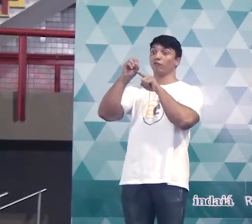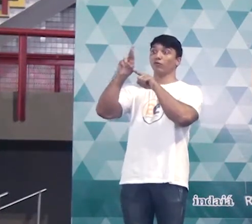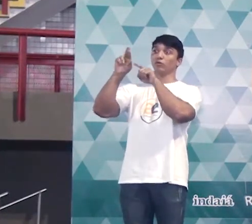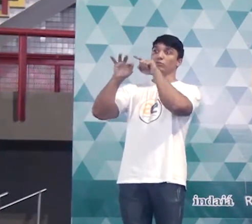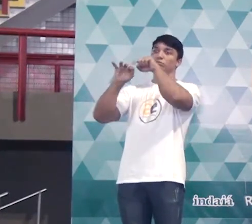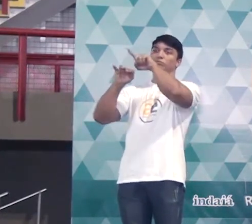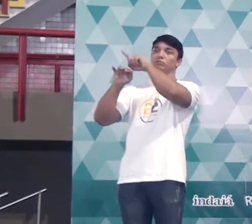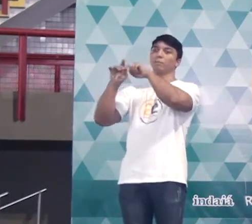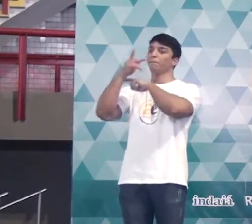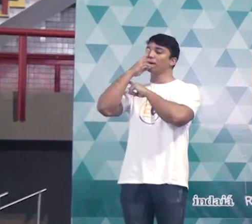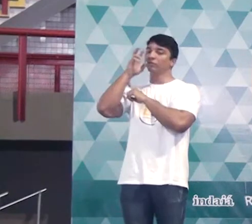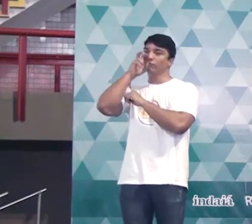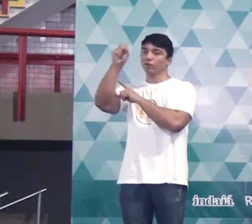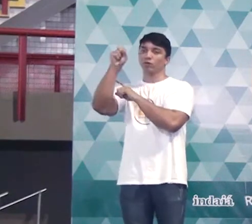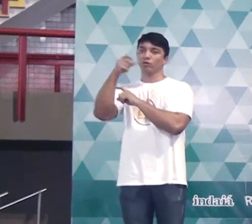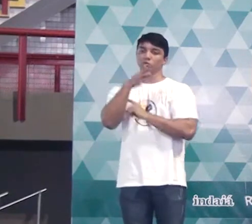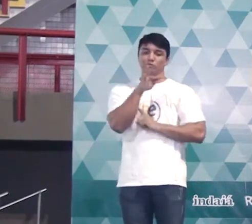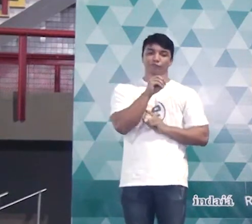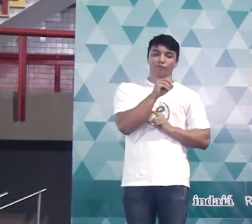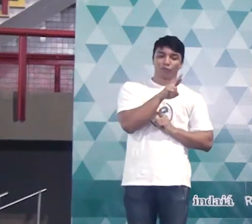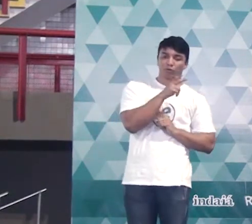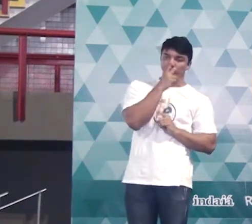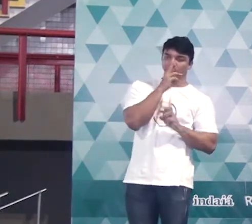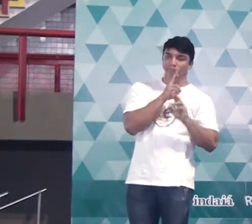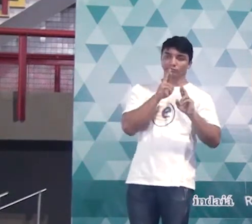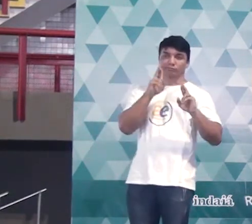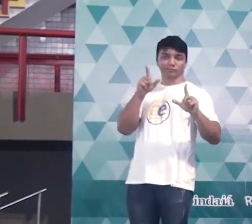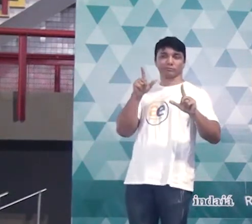E nós dizemos